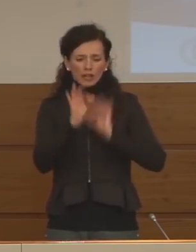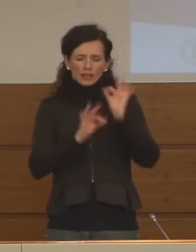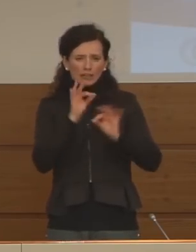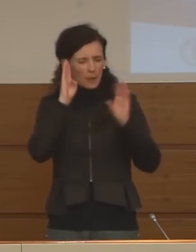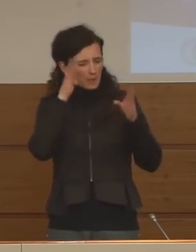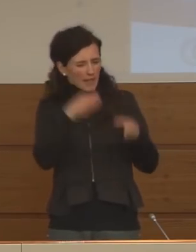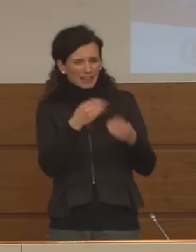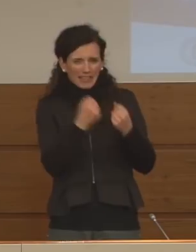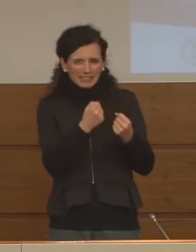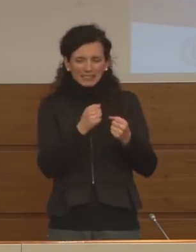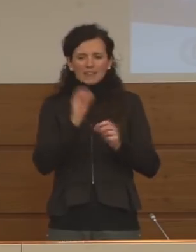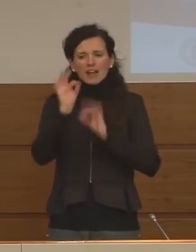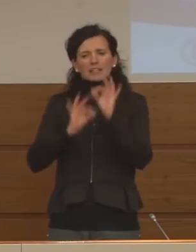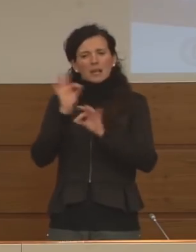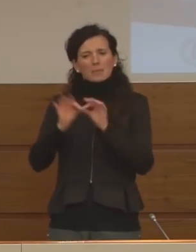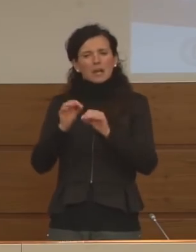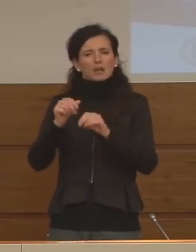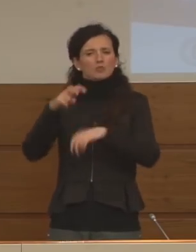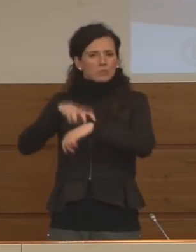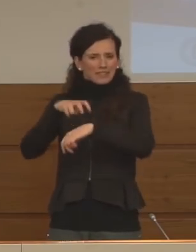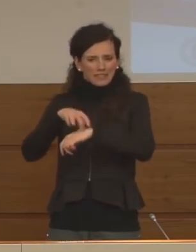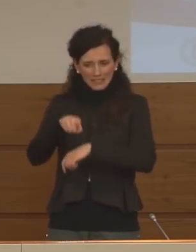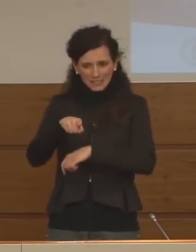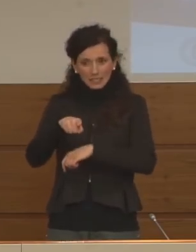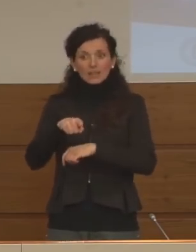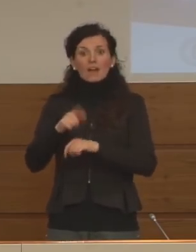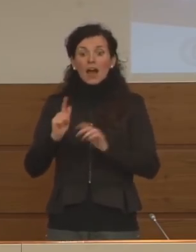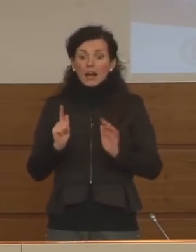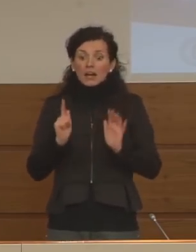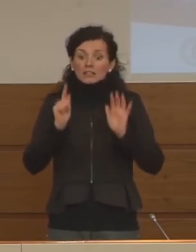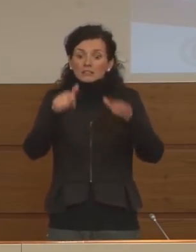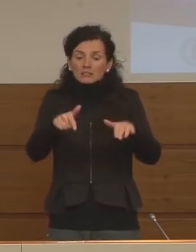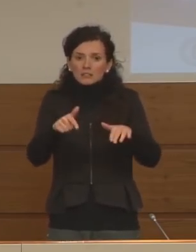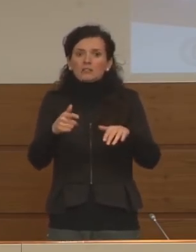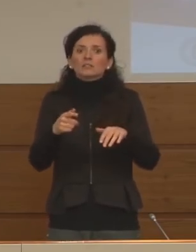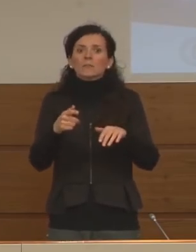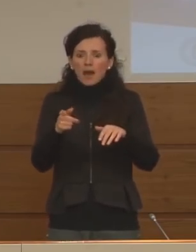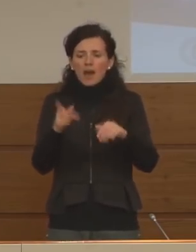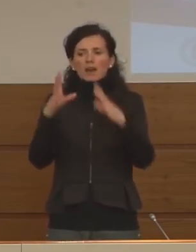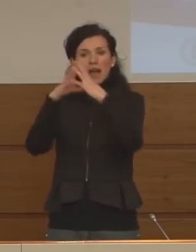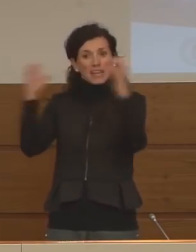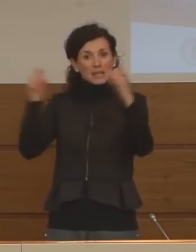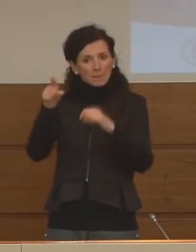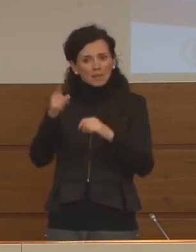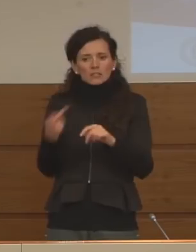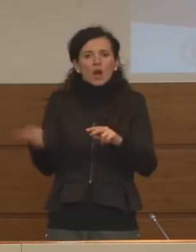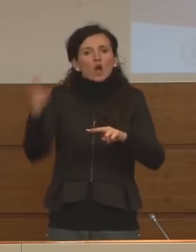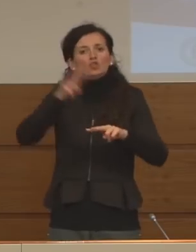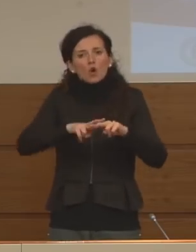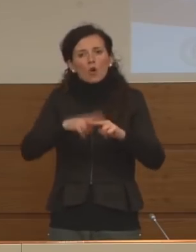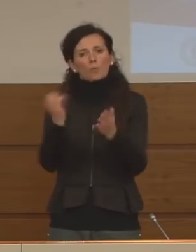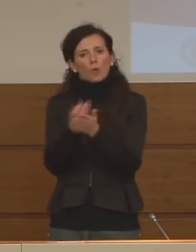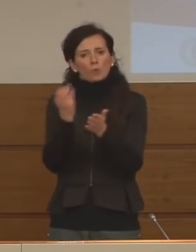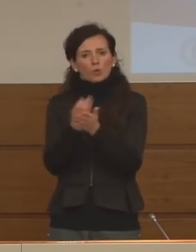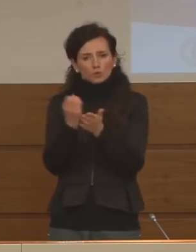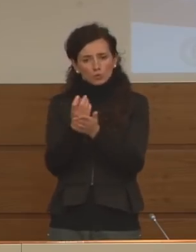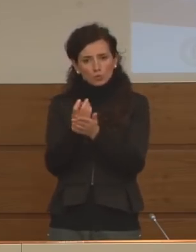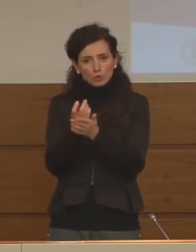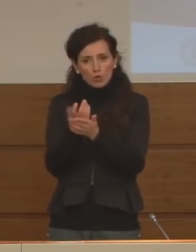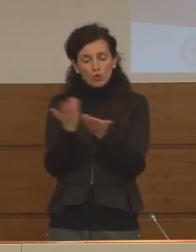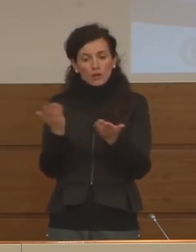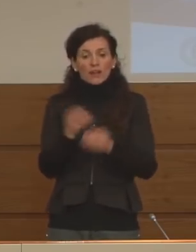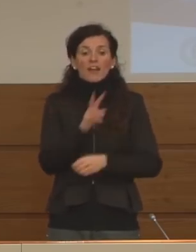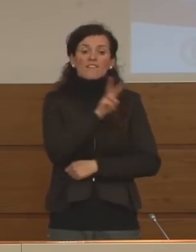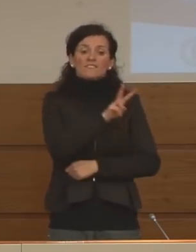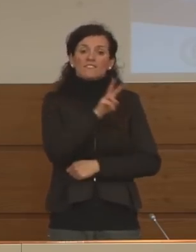sub intensiva che dalla prossima settimana raddoppierà la sua produzione non più